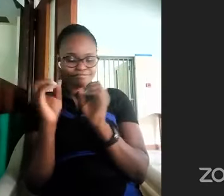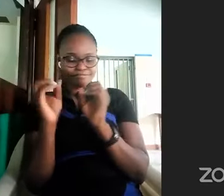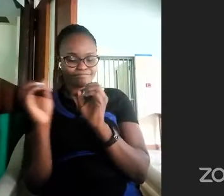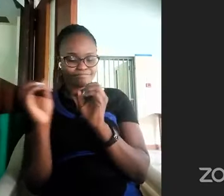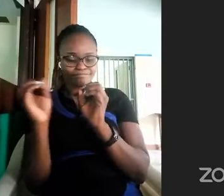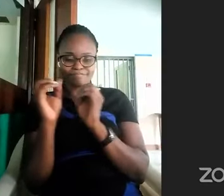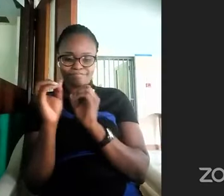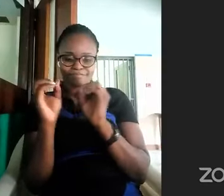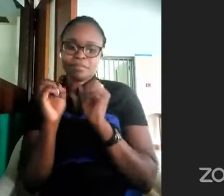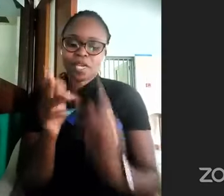Asanteni.